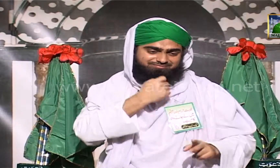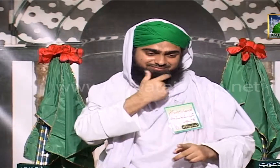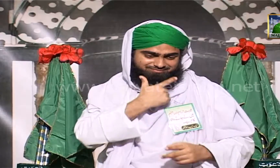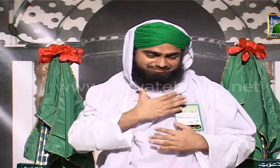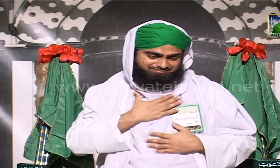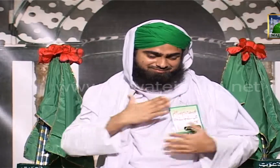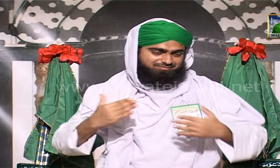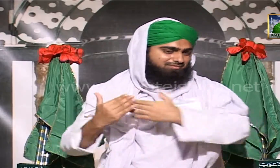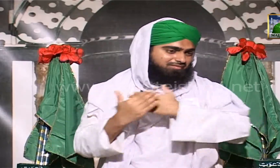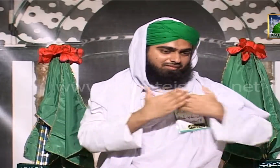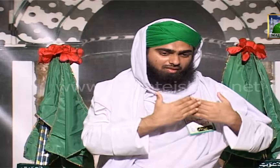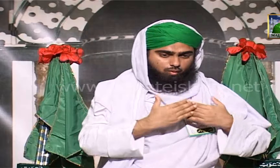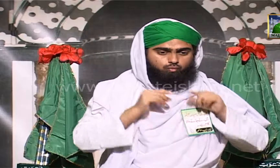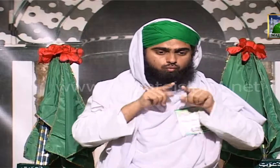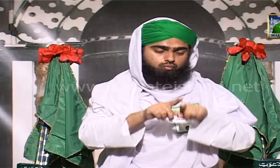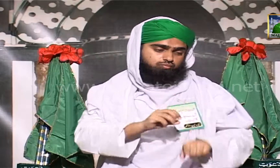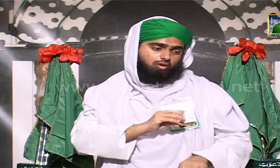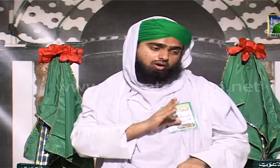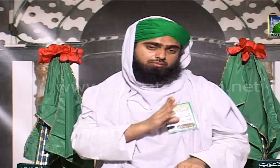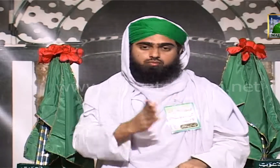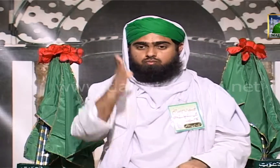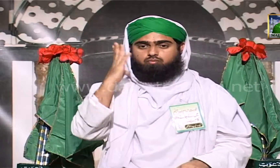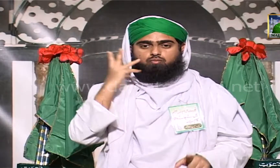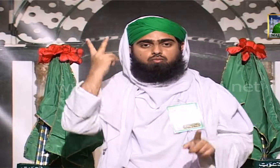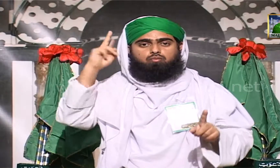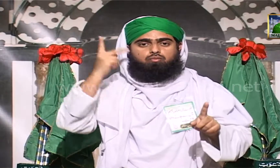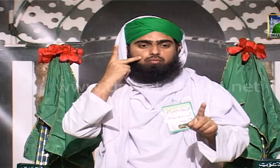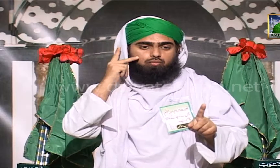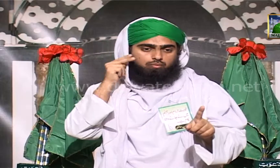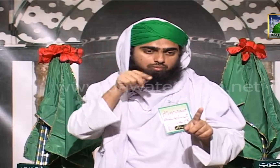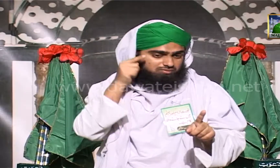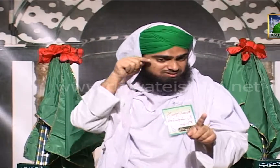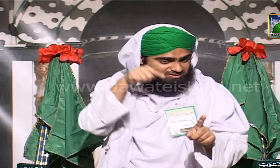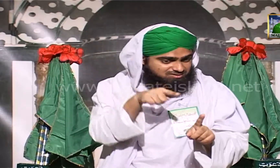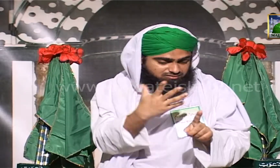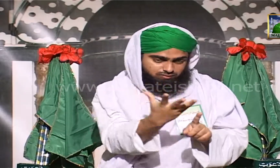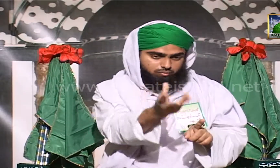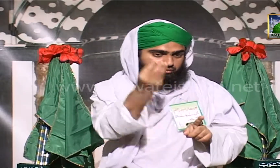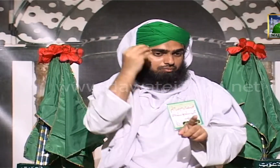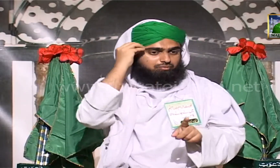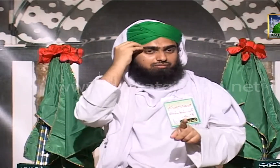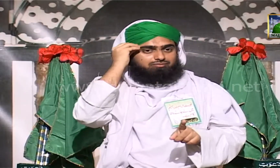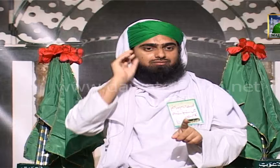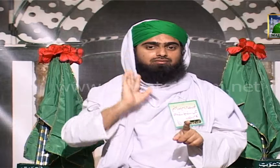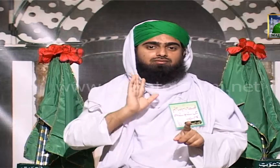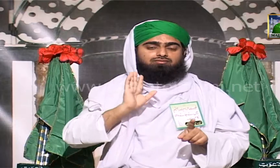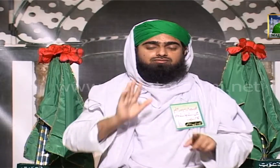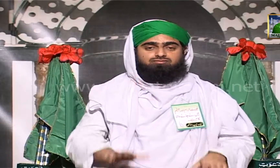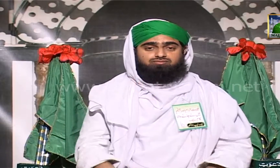میں سب سے زیادہ ثواب نظر آیا۔ یہ بہت غور کی بات ہے کہ میں نے یہ غور کیا تو پتا چلا